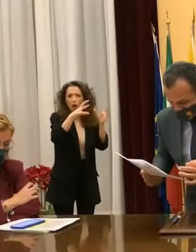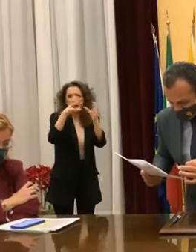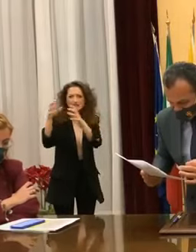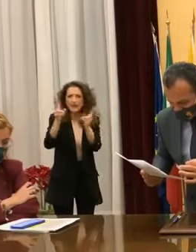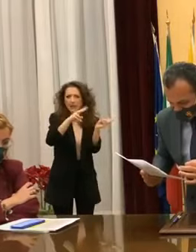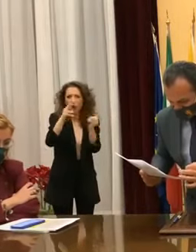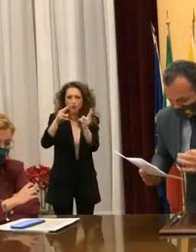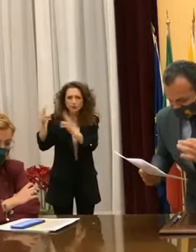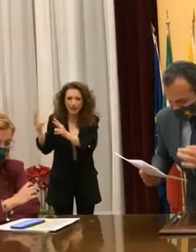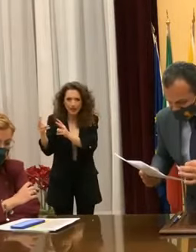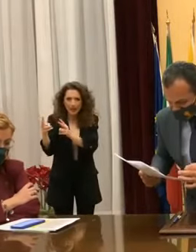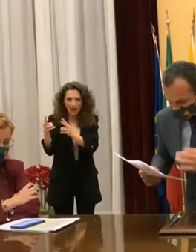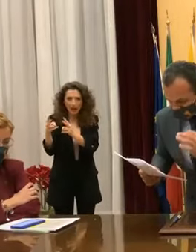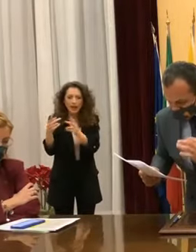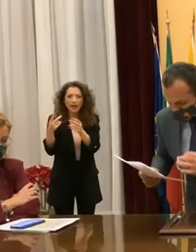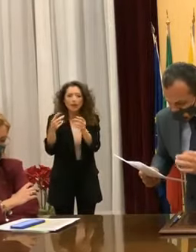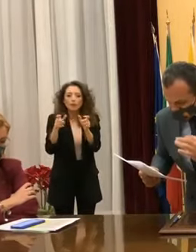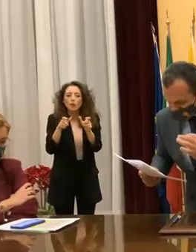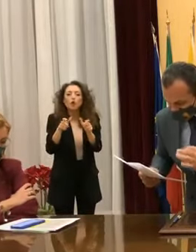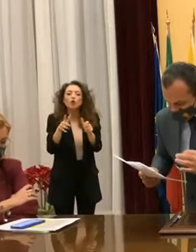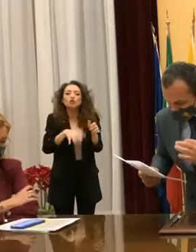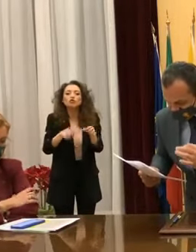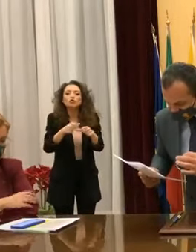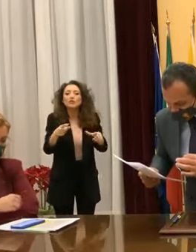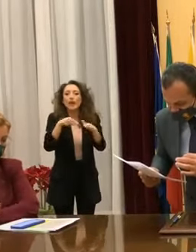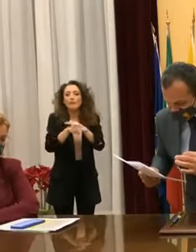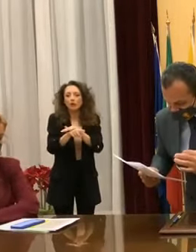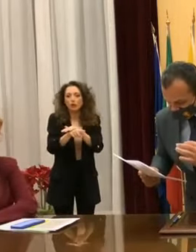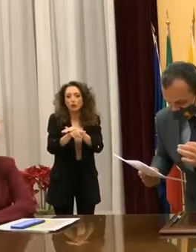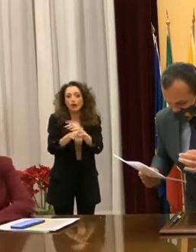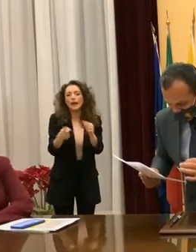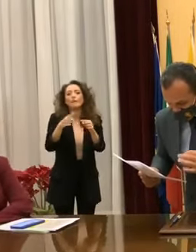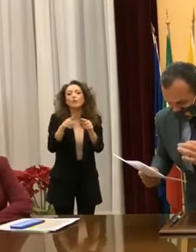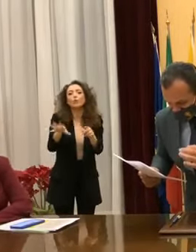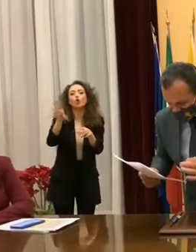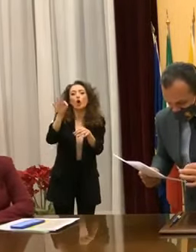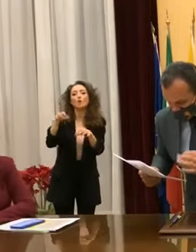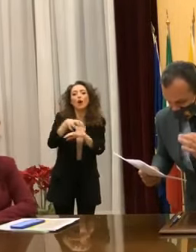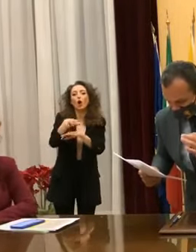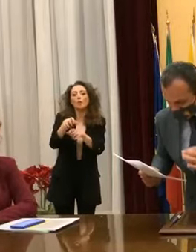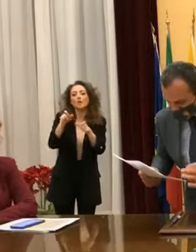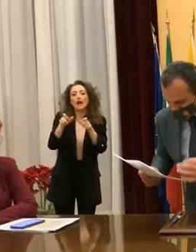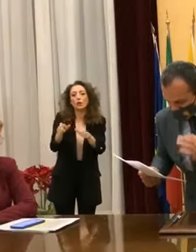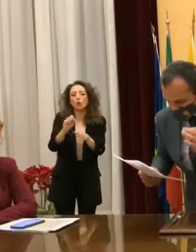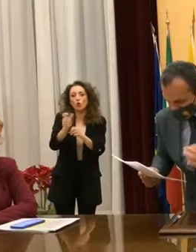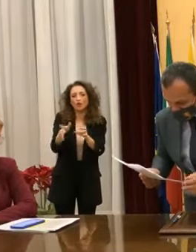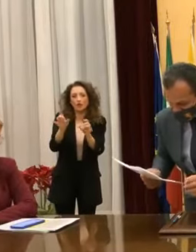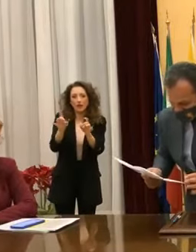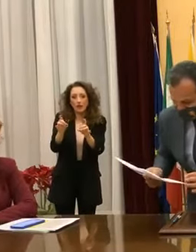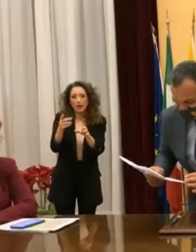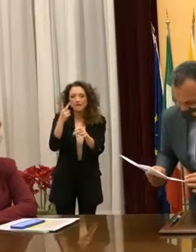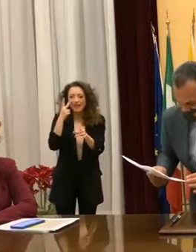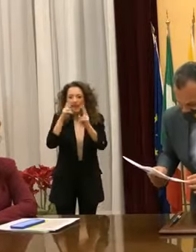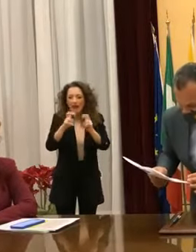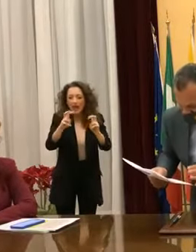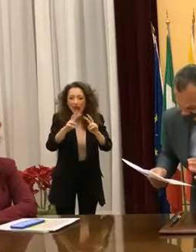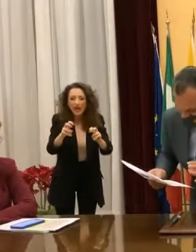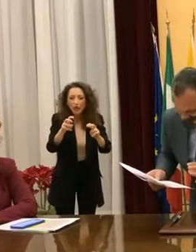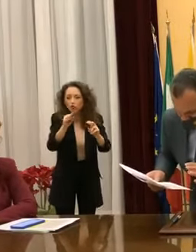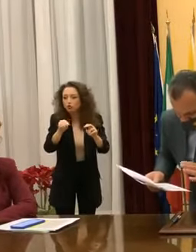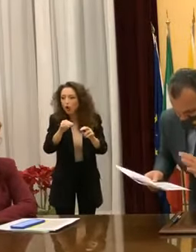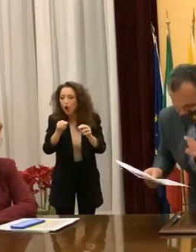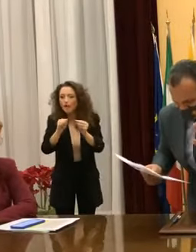metropolitane, con l'attribuzione ai nominati commissari ad acta di ampi poteri di programmazione, ottimizzazione, individuazione, allocazione e